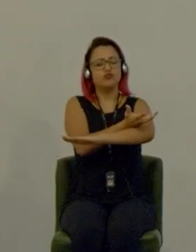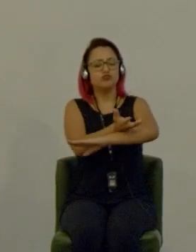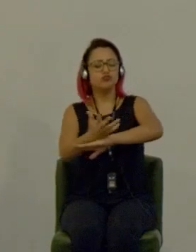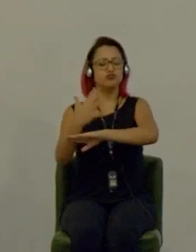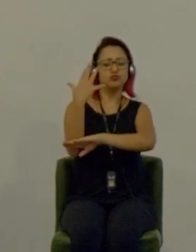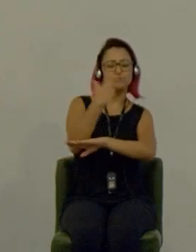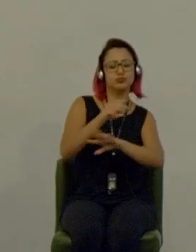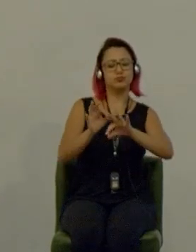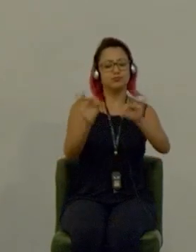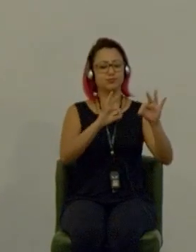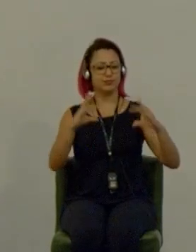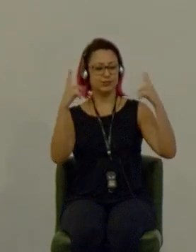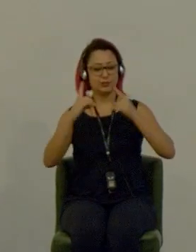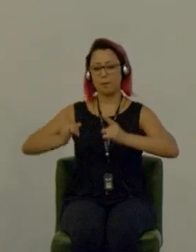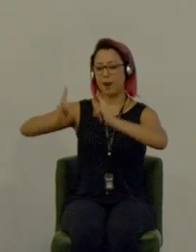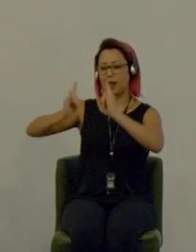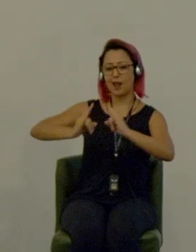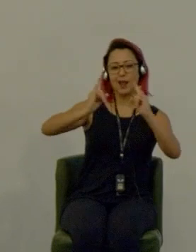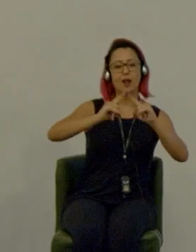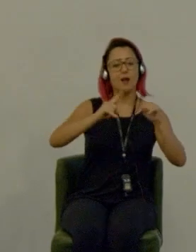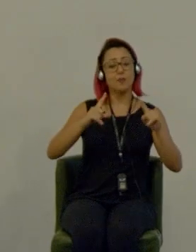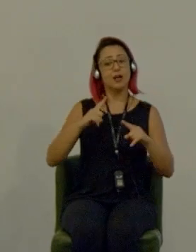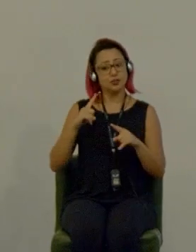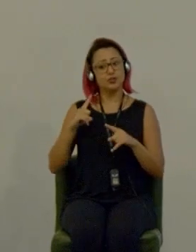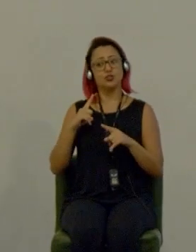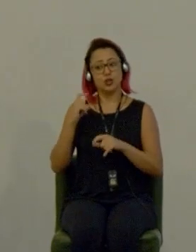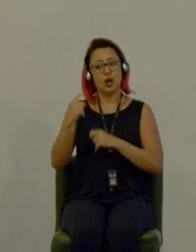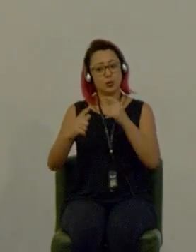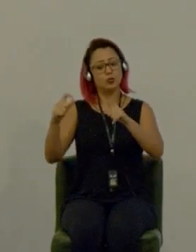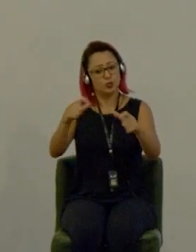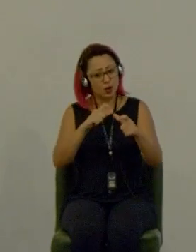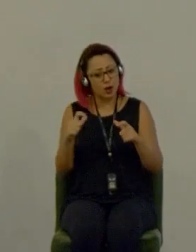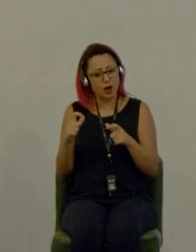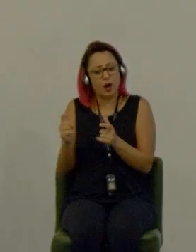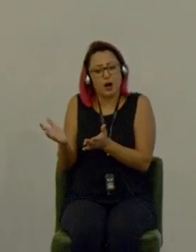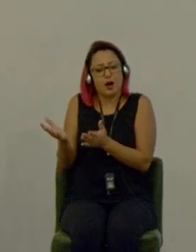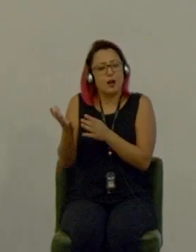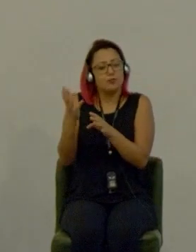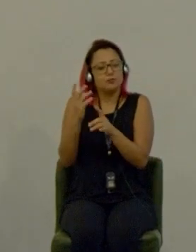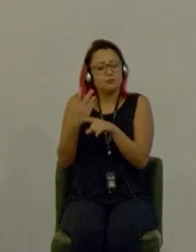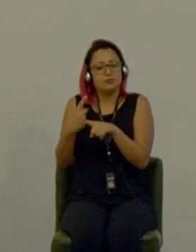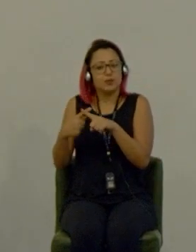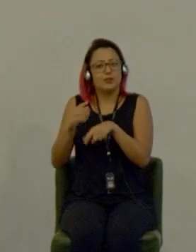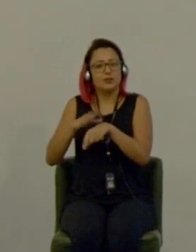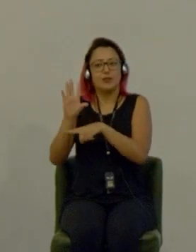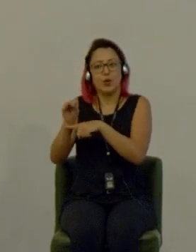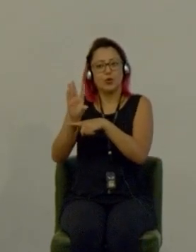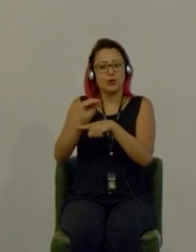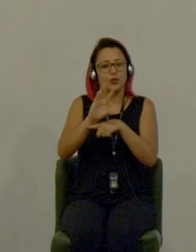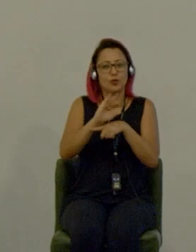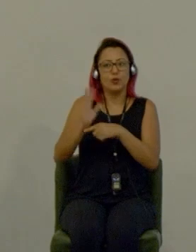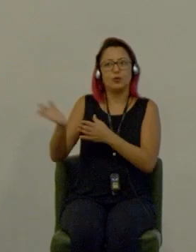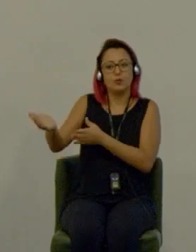Mais elles avaient des stocks de données accumulées, de strates de ces territoires en ruine.